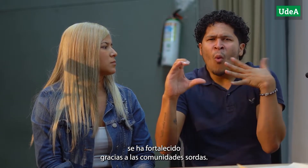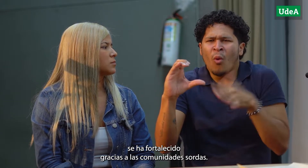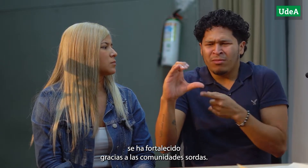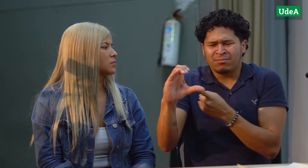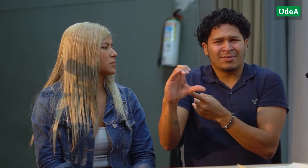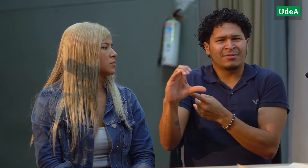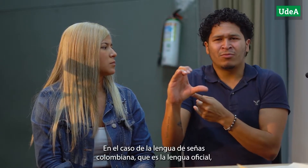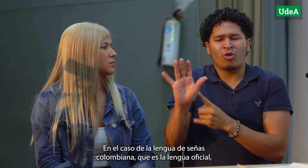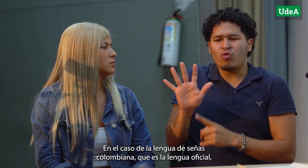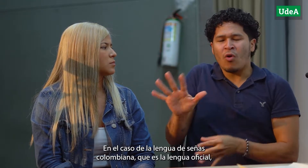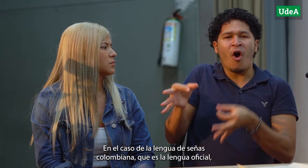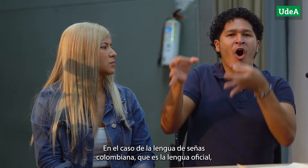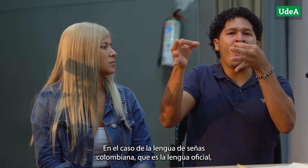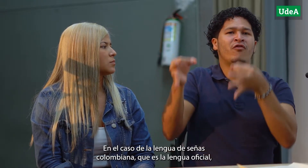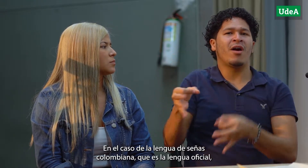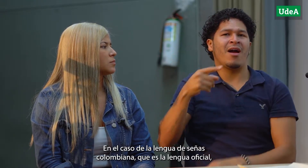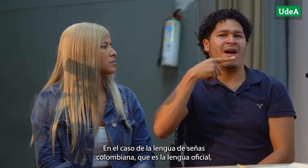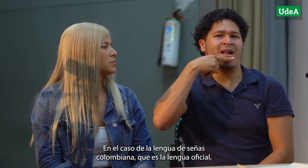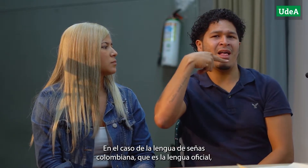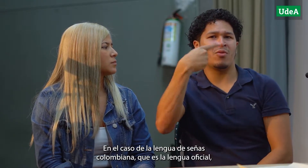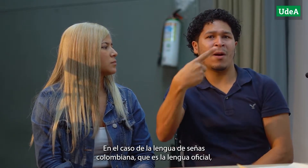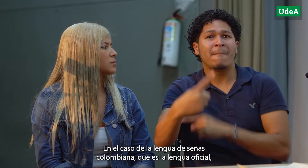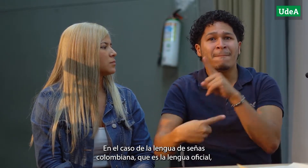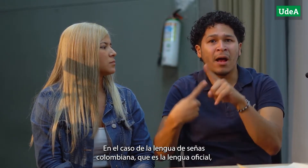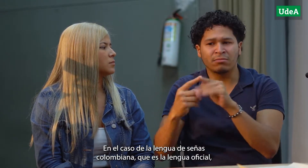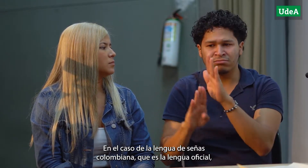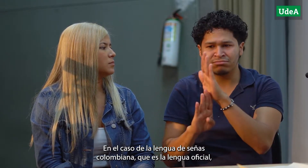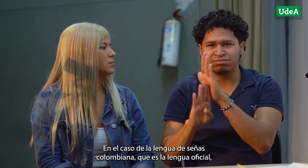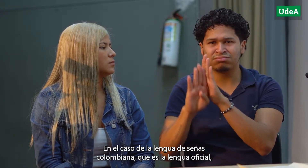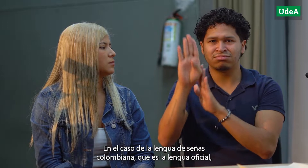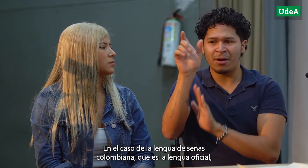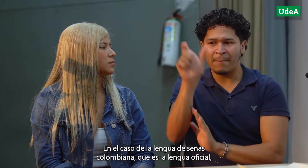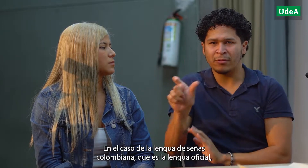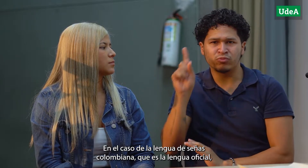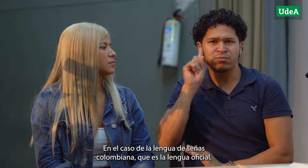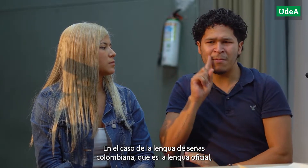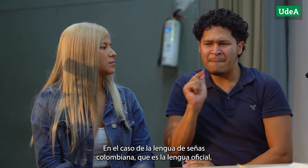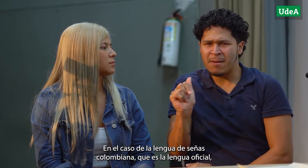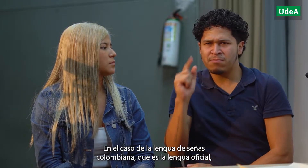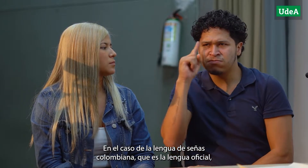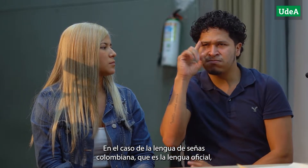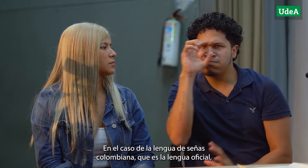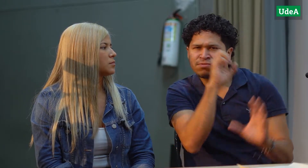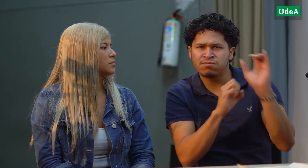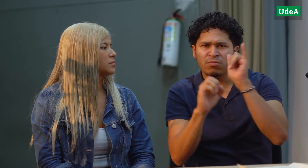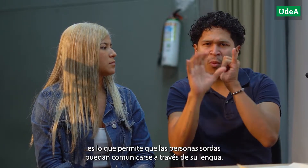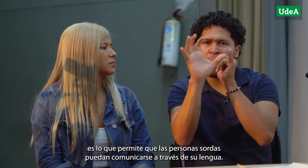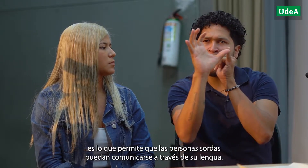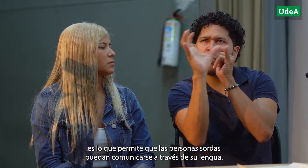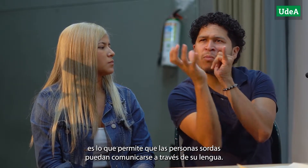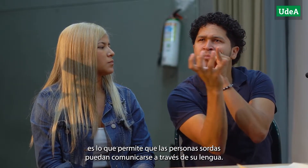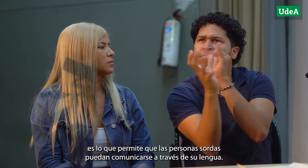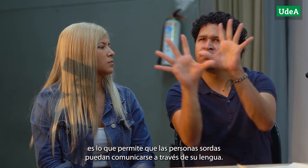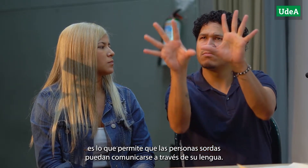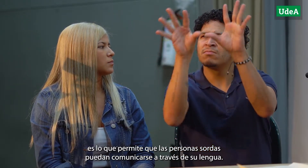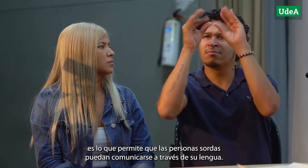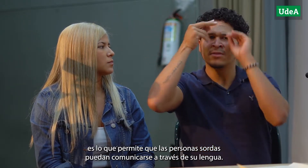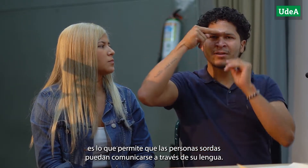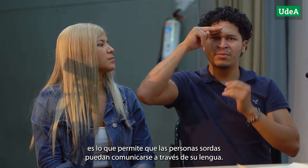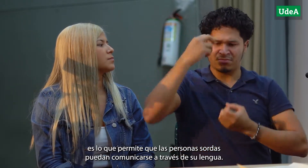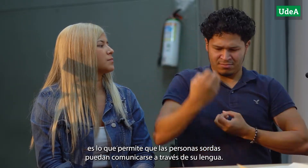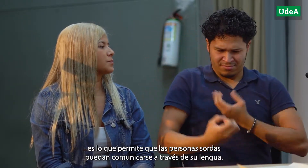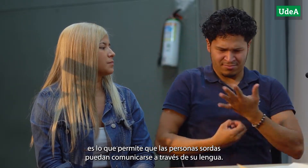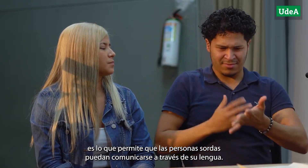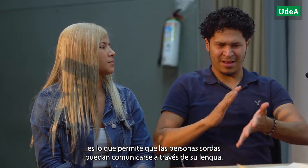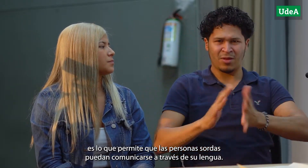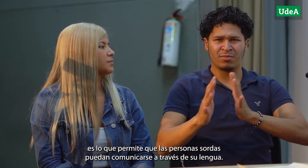comunidades sordas. En el caso de la lengua de señas colombiana, que es la lengua oficial, es lo que permite